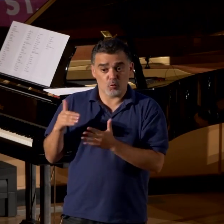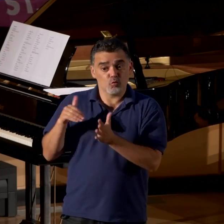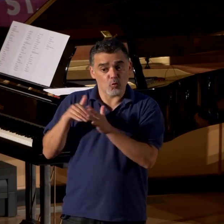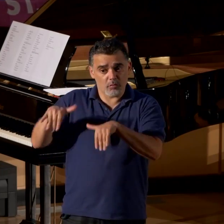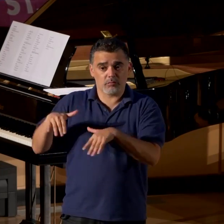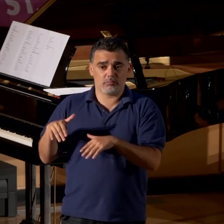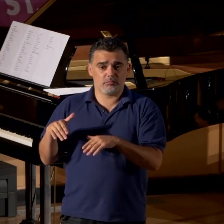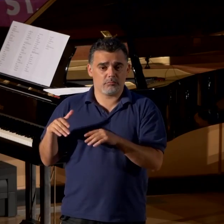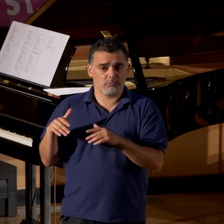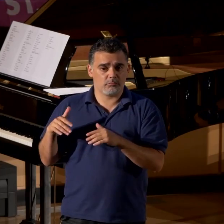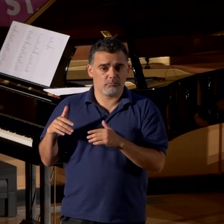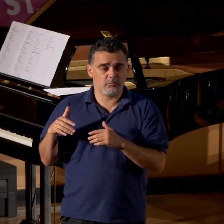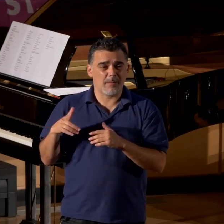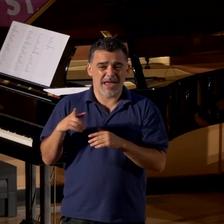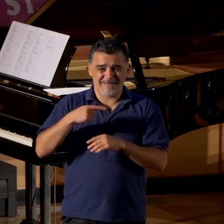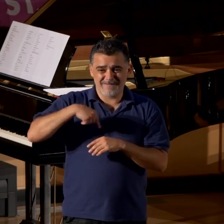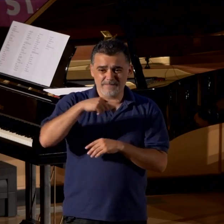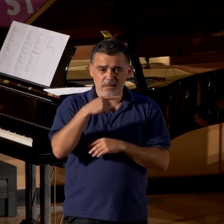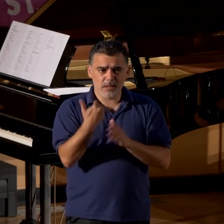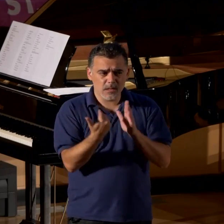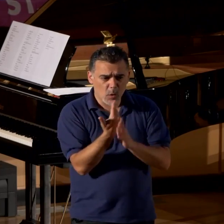wir haben das deshalb gemacht,